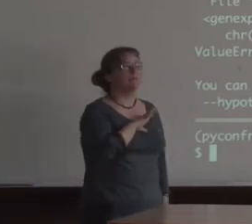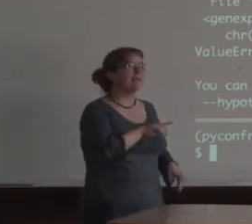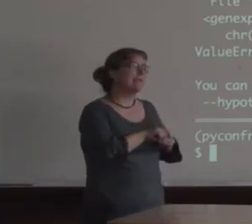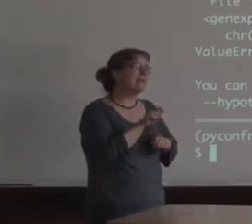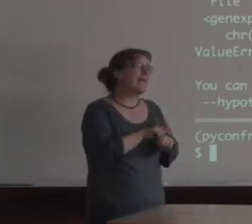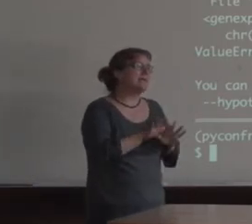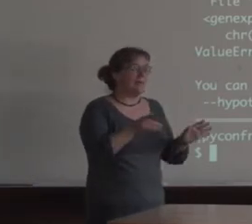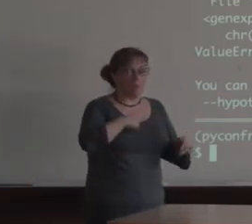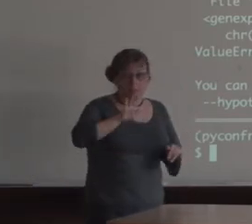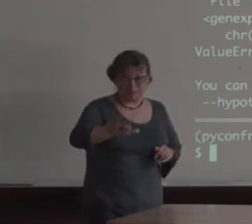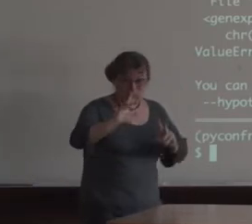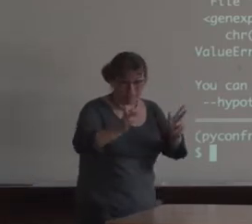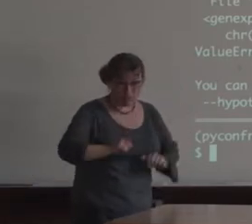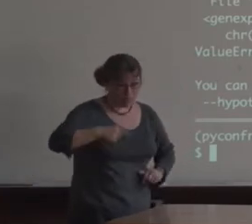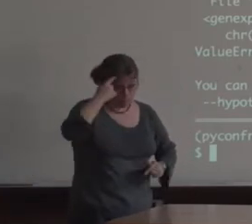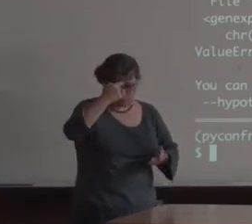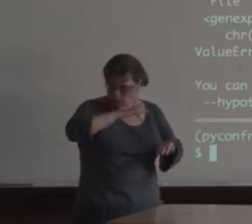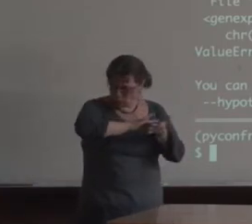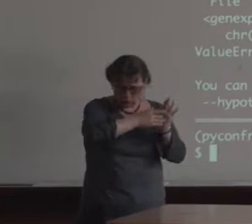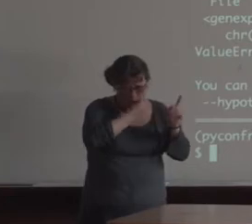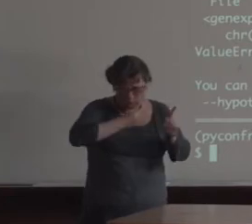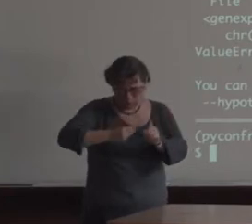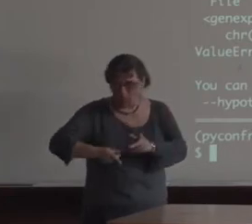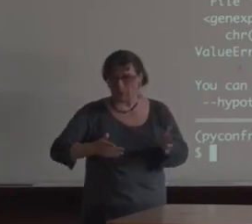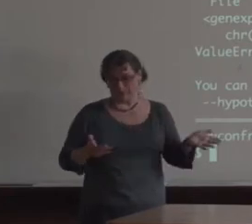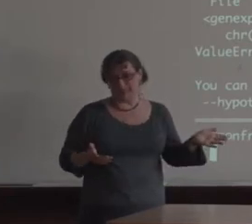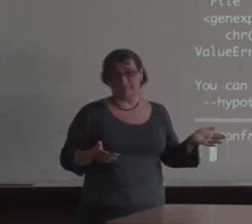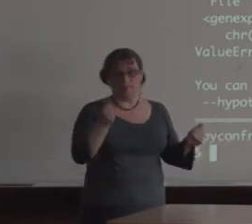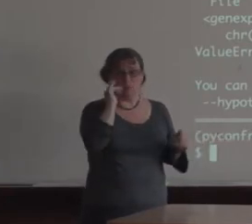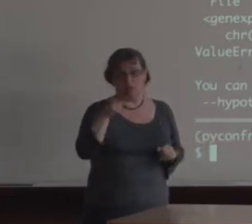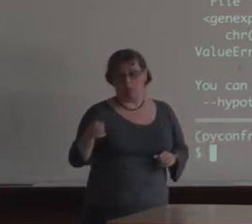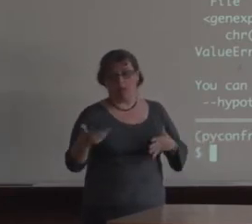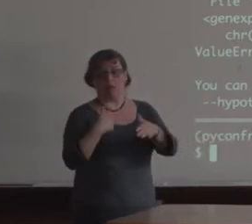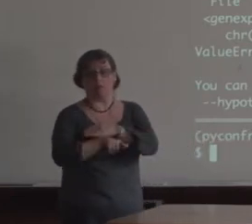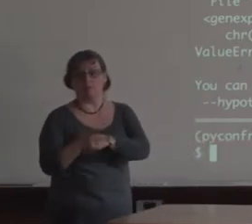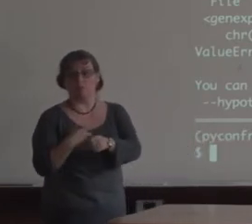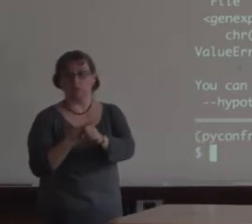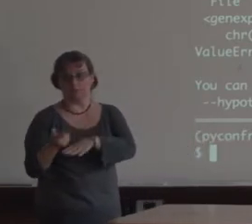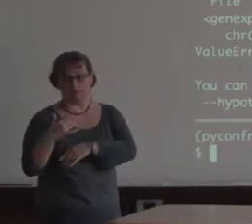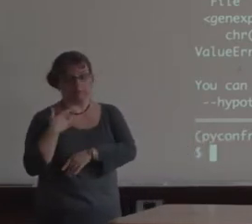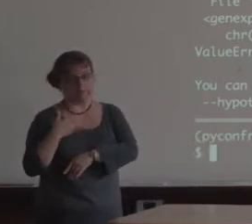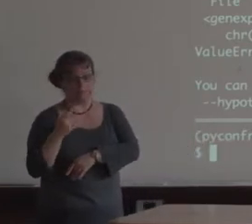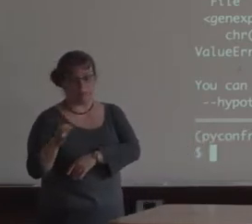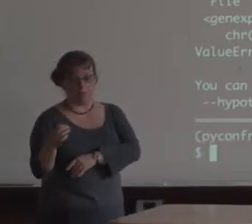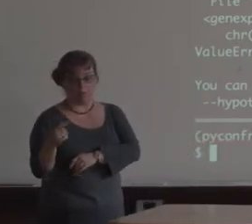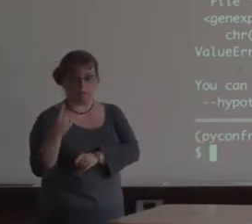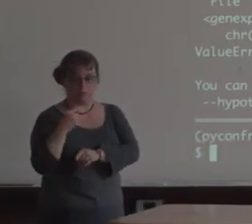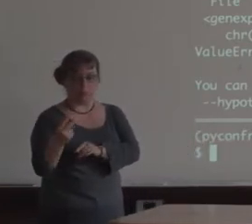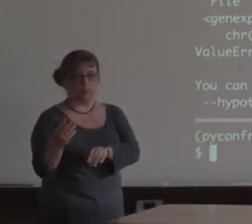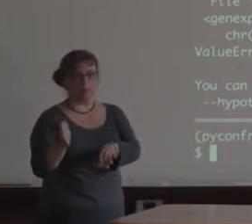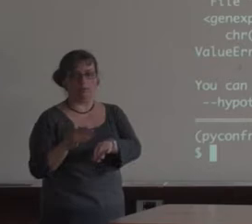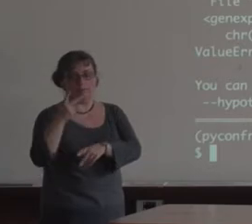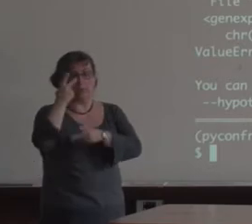teste avec la liste vide, il faut que je teste si je passe none ici, un nombre négatif. Mais des fois, on ne va pas forcément penser à tous les